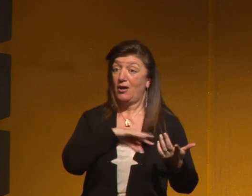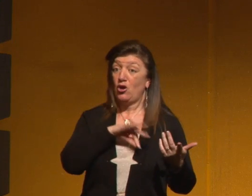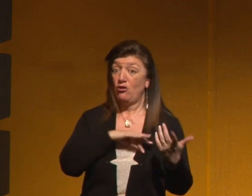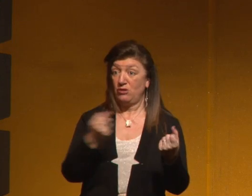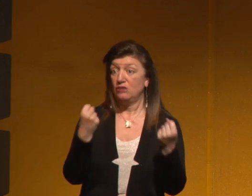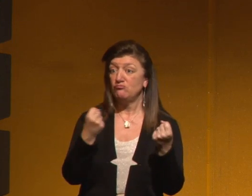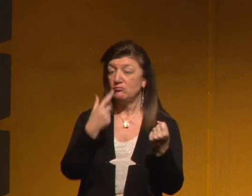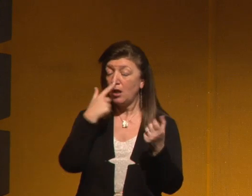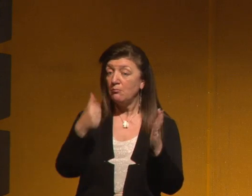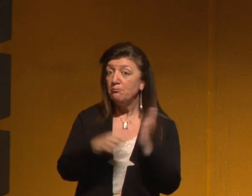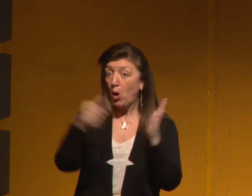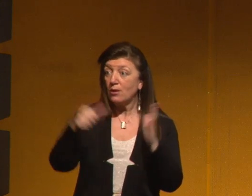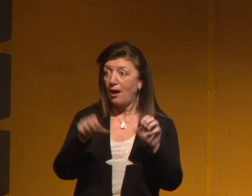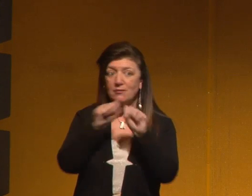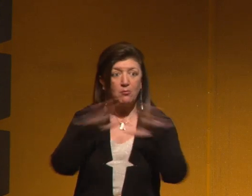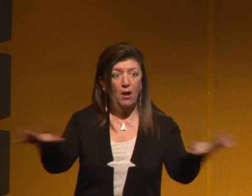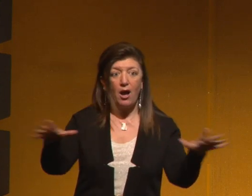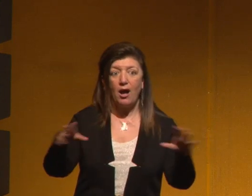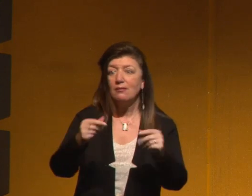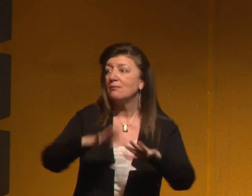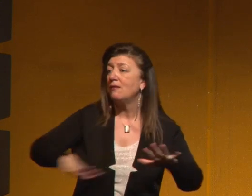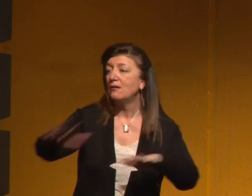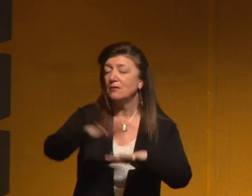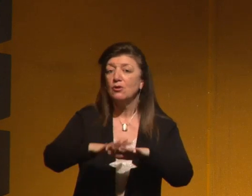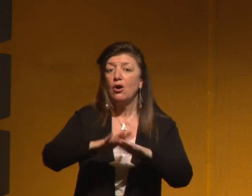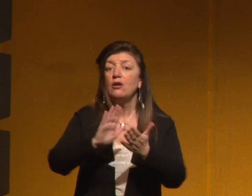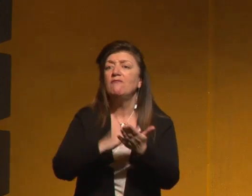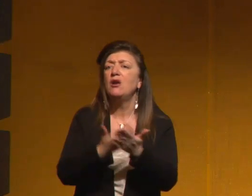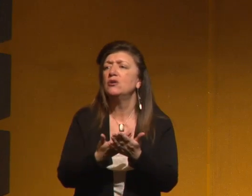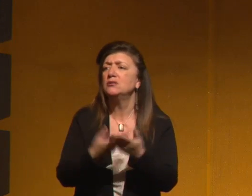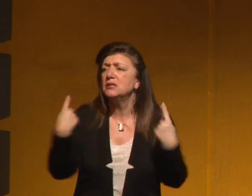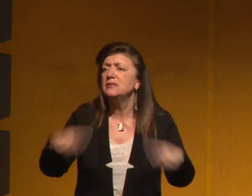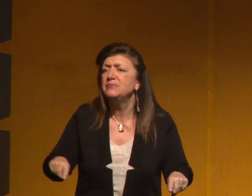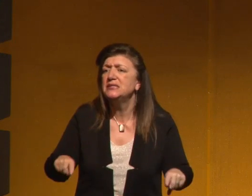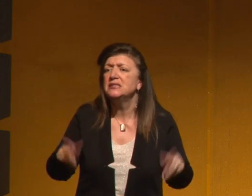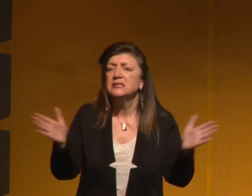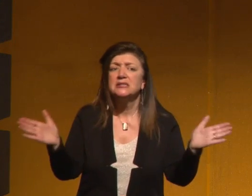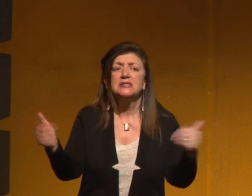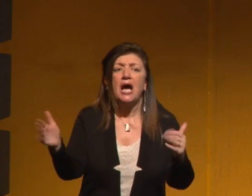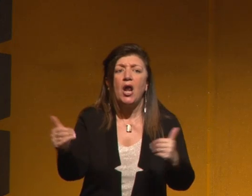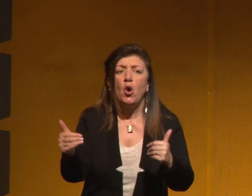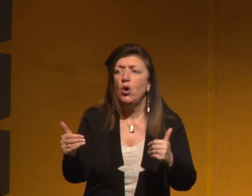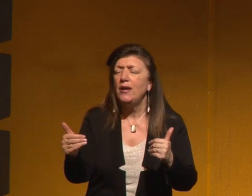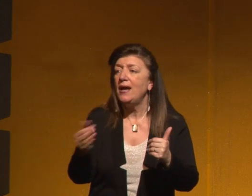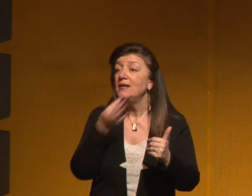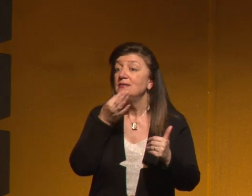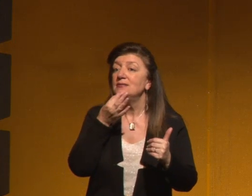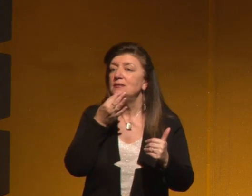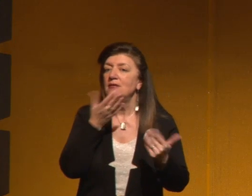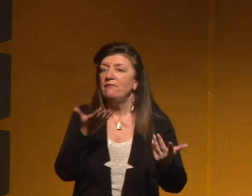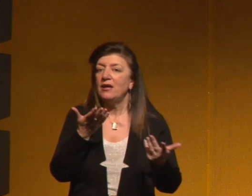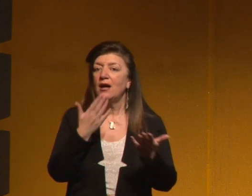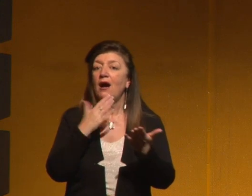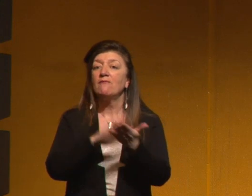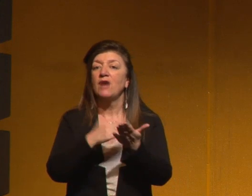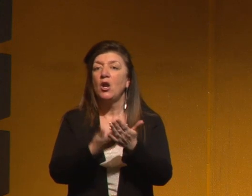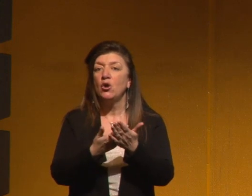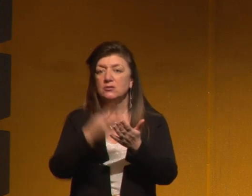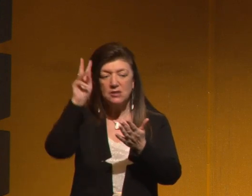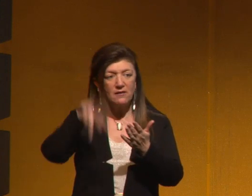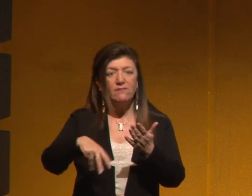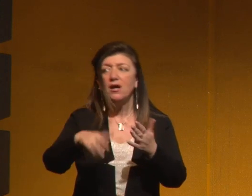così che valorizzare come stiamo facendo tutti quanti insieme il salone significa anche valorizzare un intera area del nostro